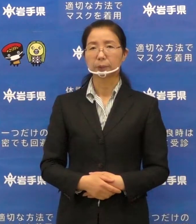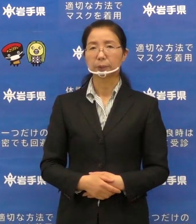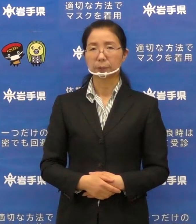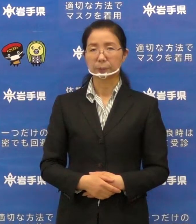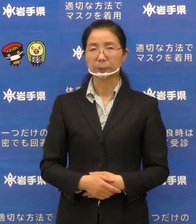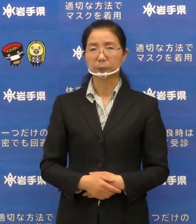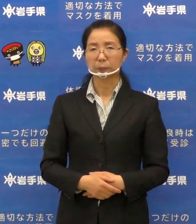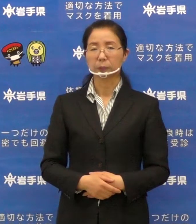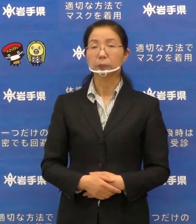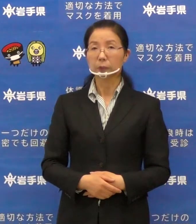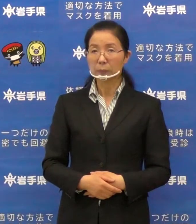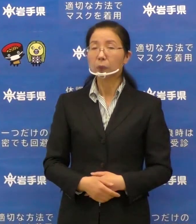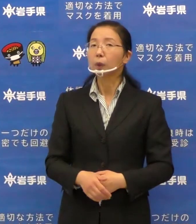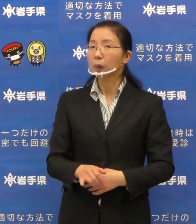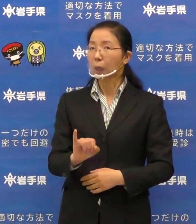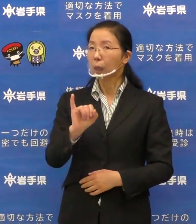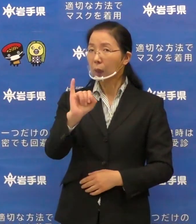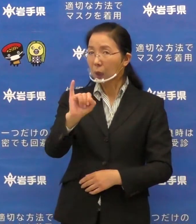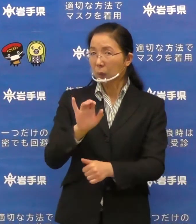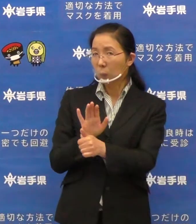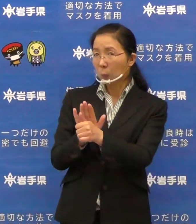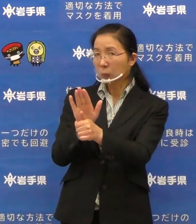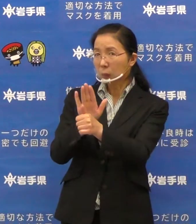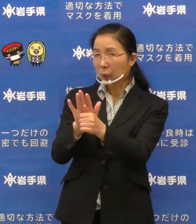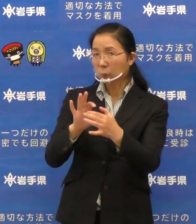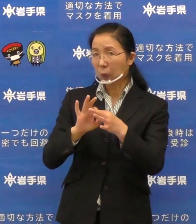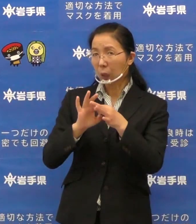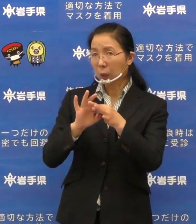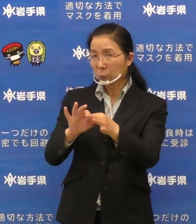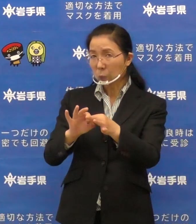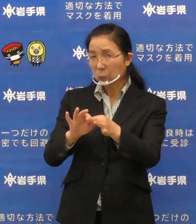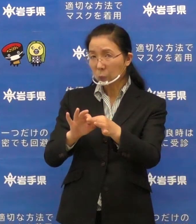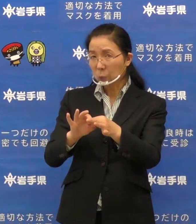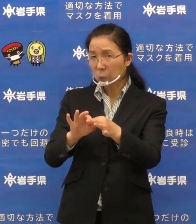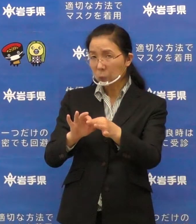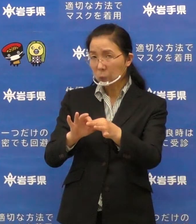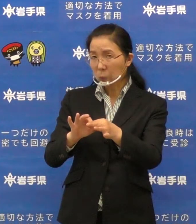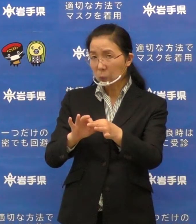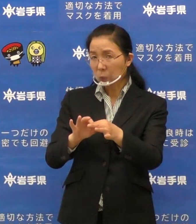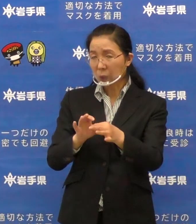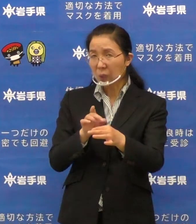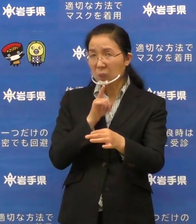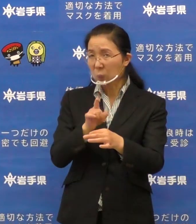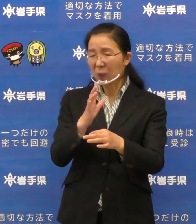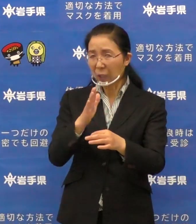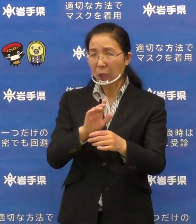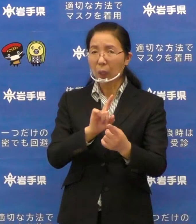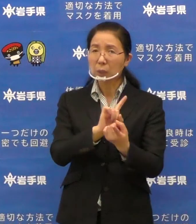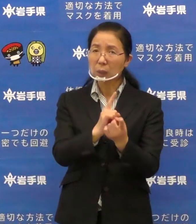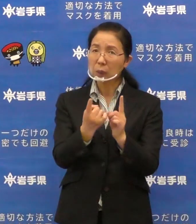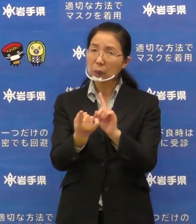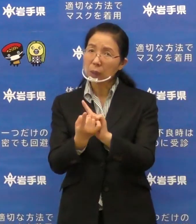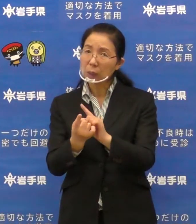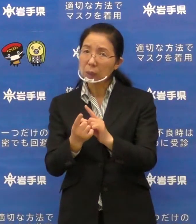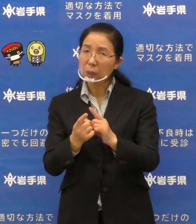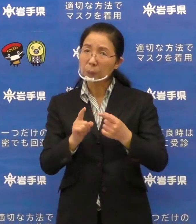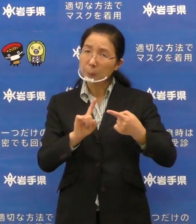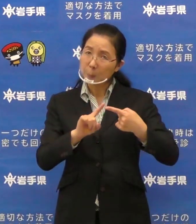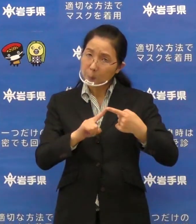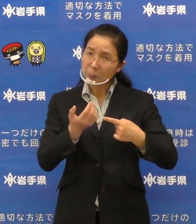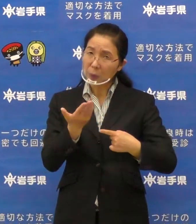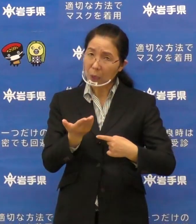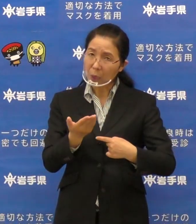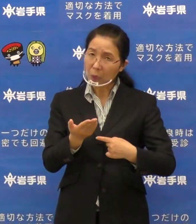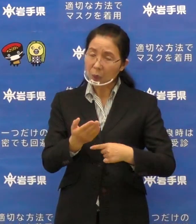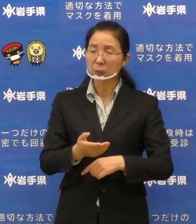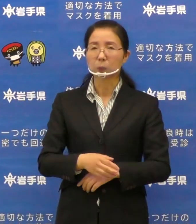いや、支援は続けは しないというか臨機応変。 いやもう一